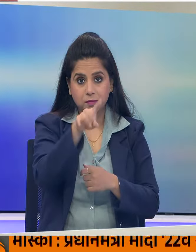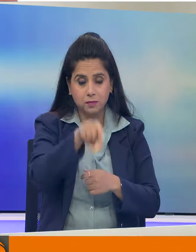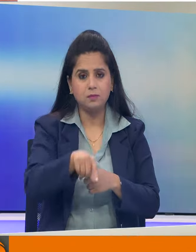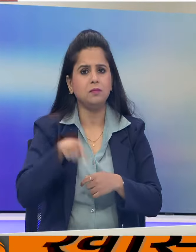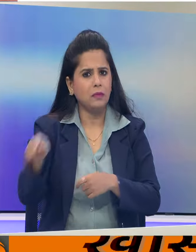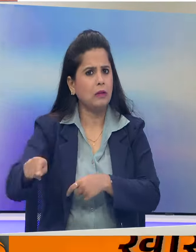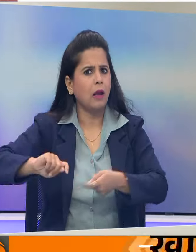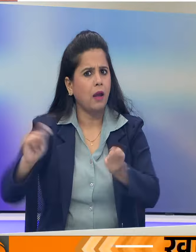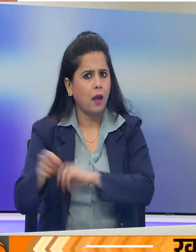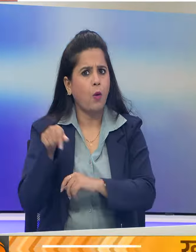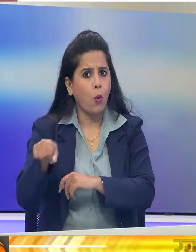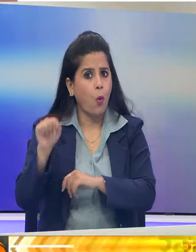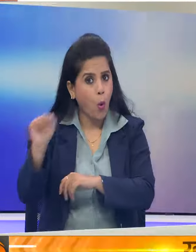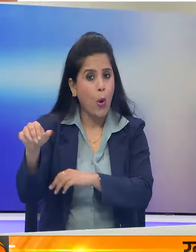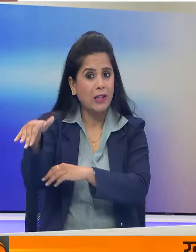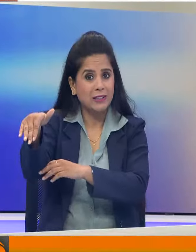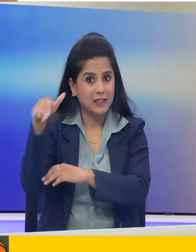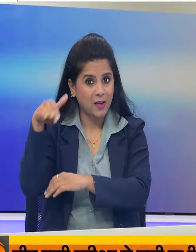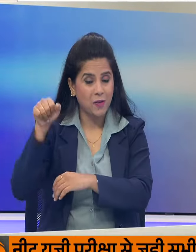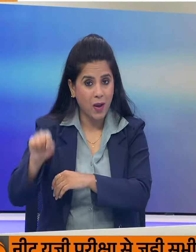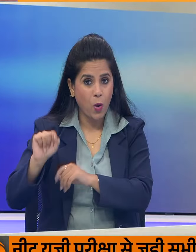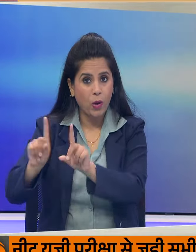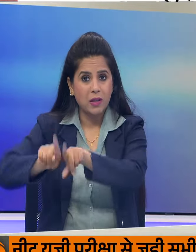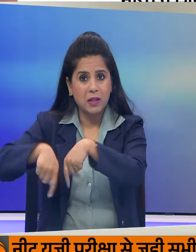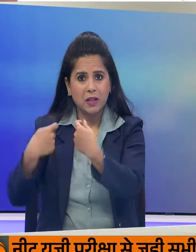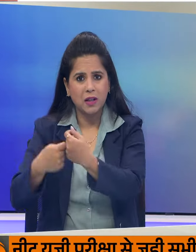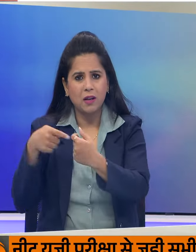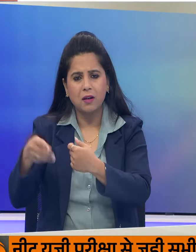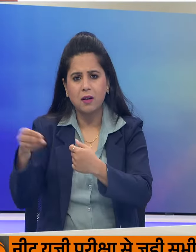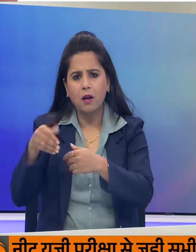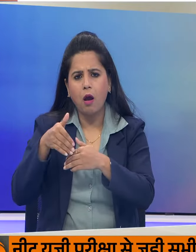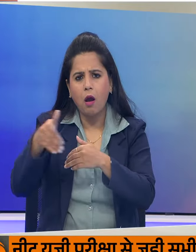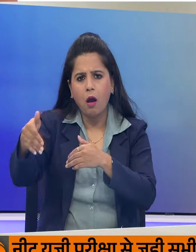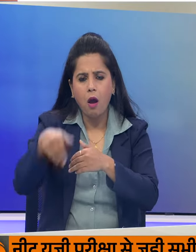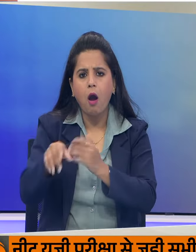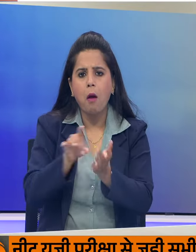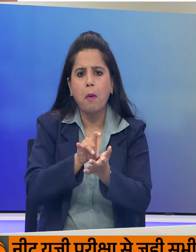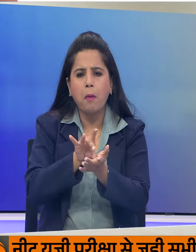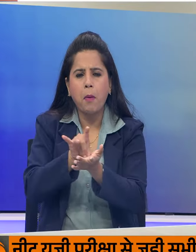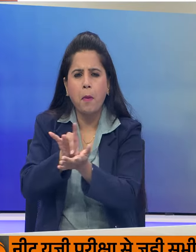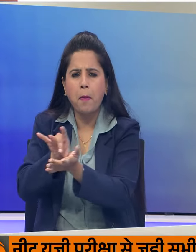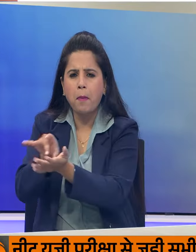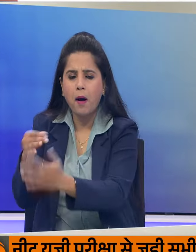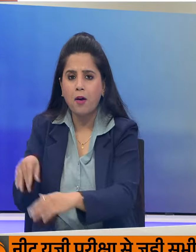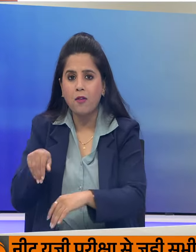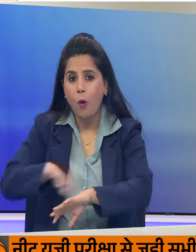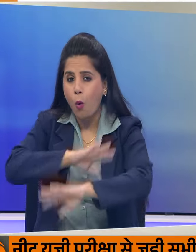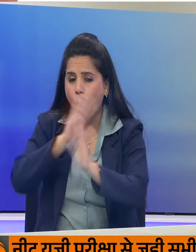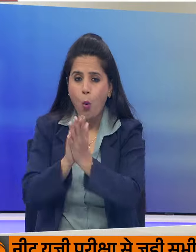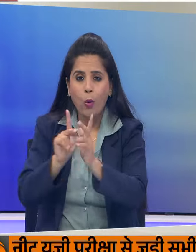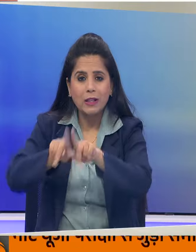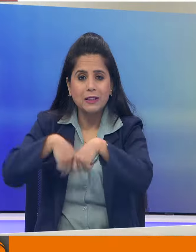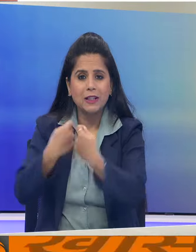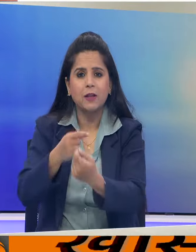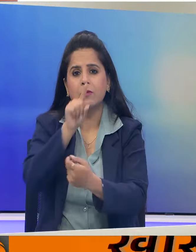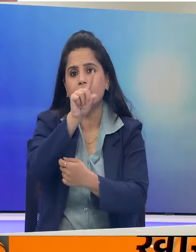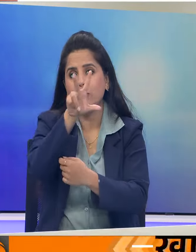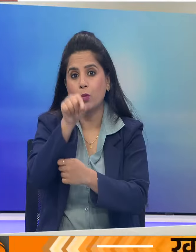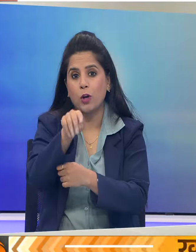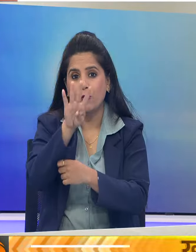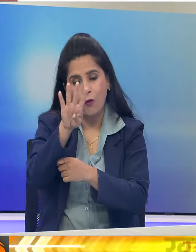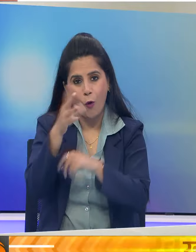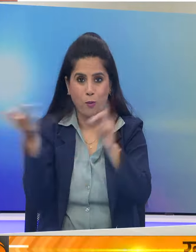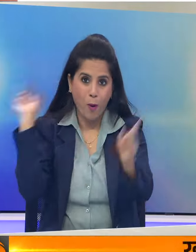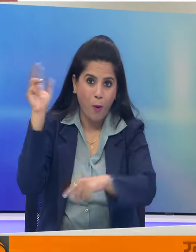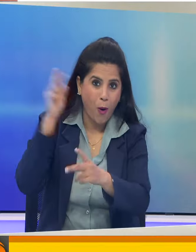का पीछा करने उतरी जिम्बाब्वे की टीम नियमित अंतराल पर विकेट गंवाती गई और पूरी टीम 18 ओवर और 4